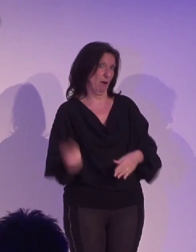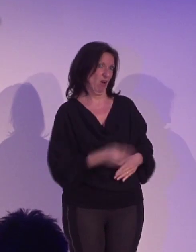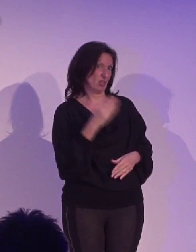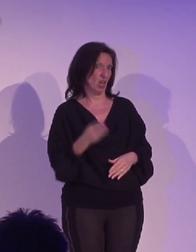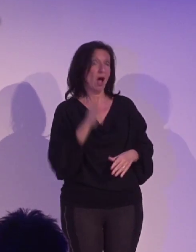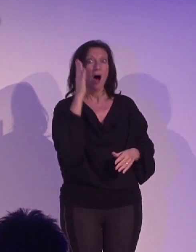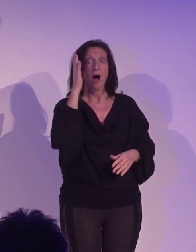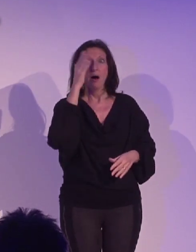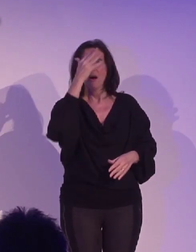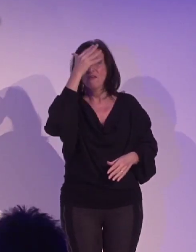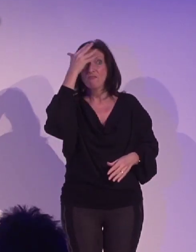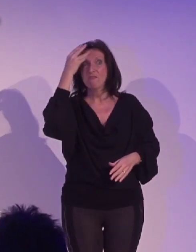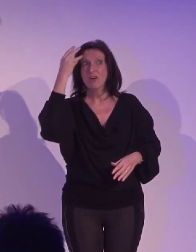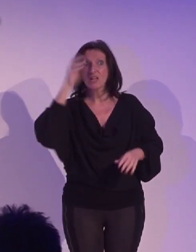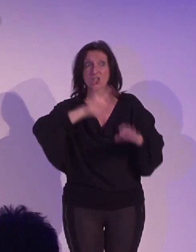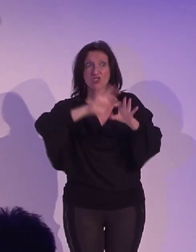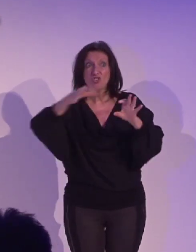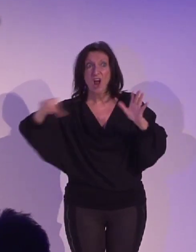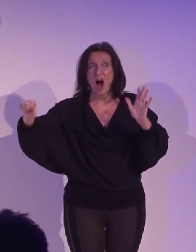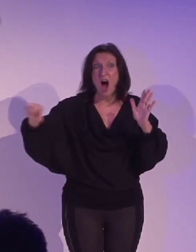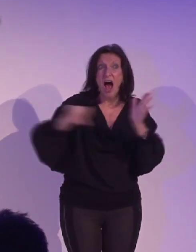hat sie vergessen, den Schlauch reinzutun.